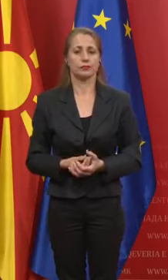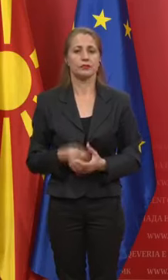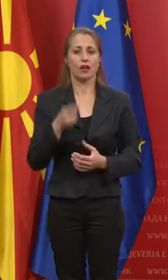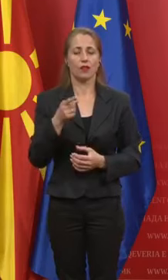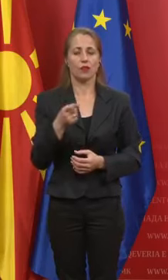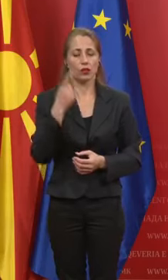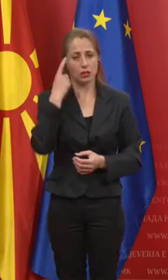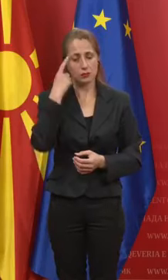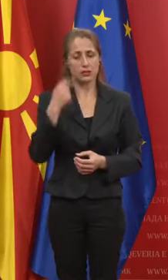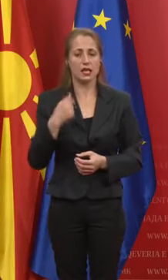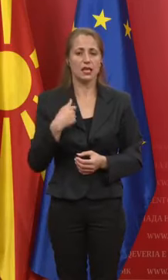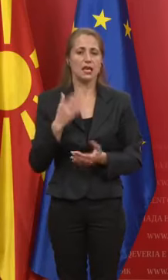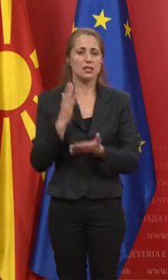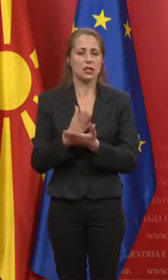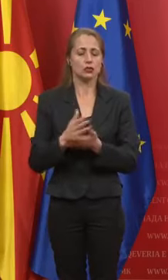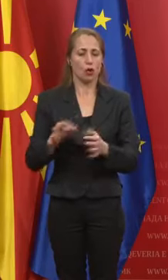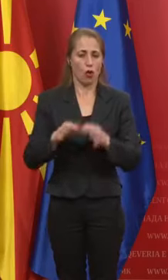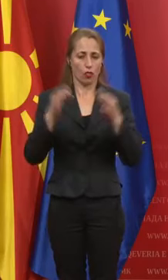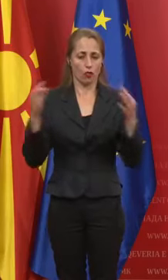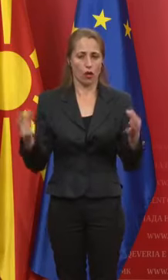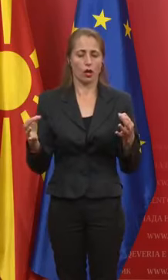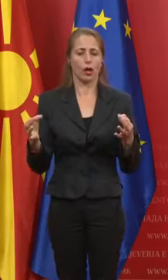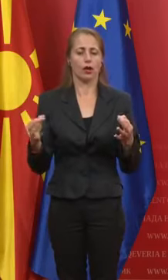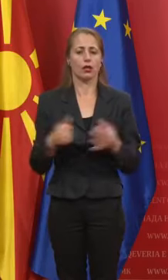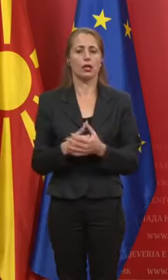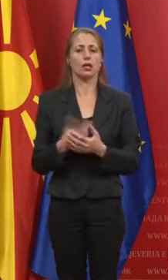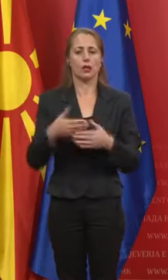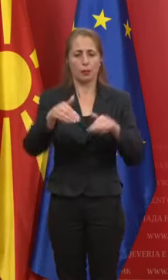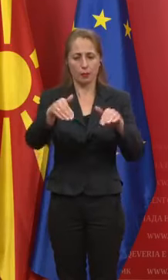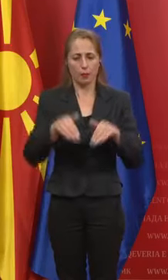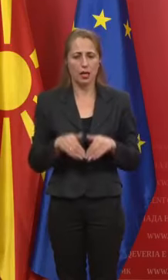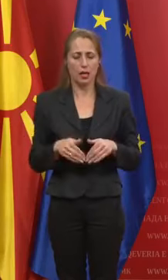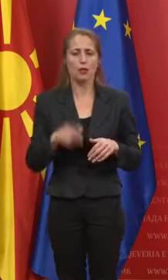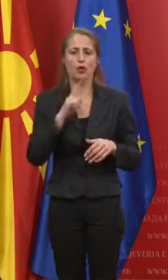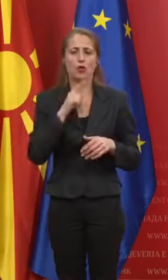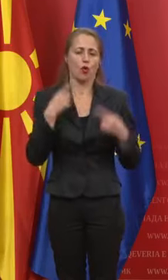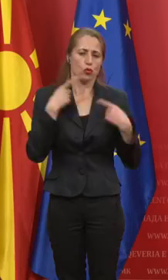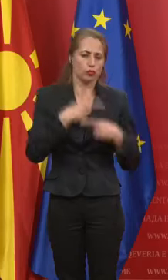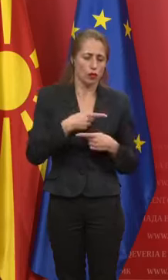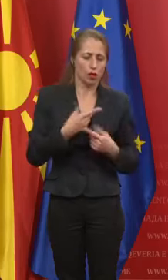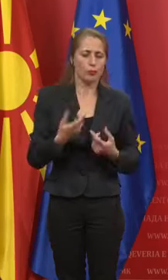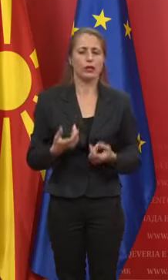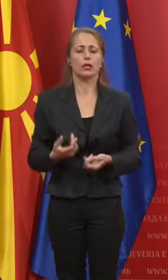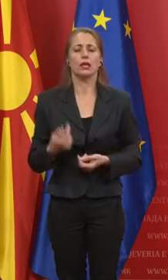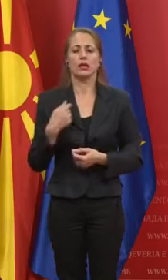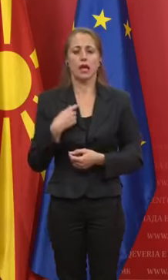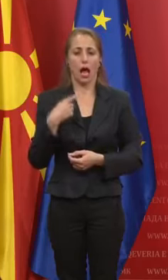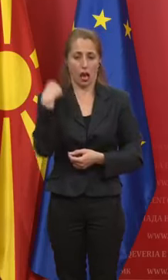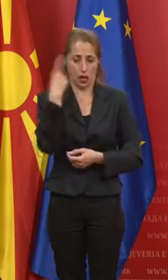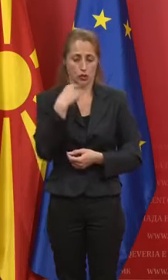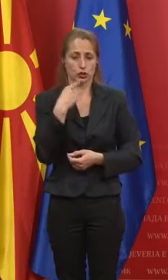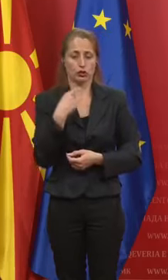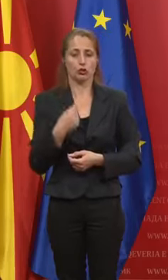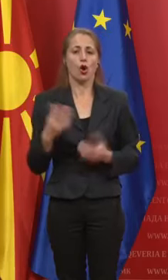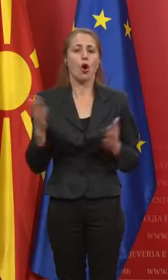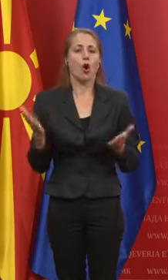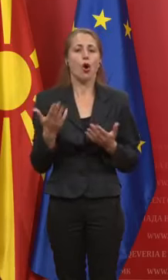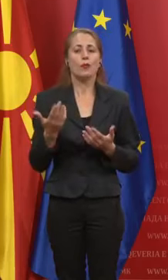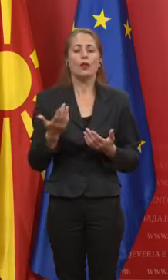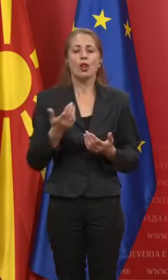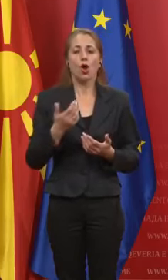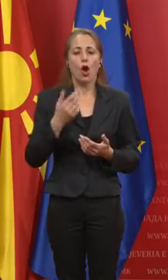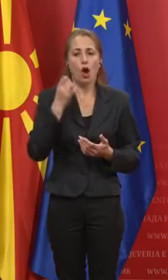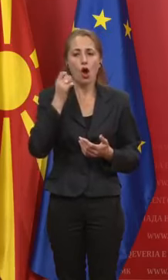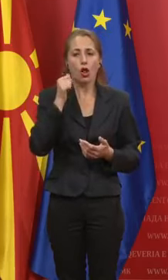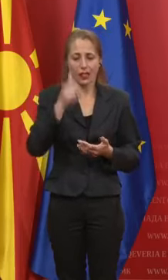во таа смисла ние сме секогаш отворени и за да приме поплаки и јас лично во било кој дел од денот.